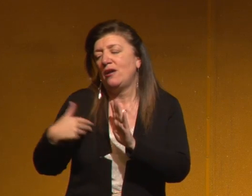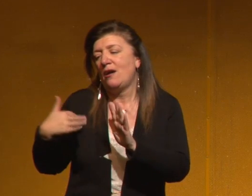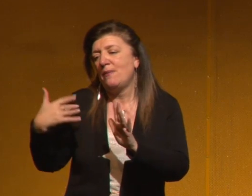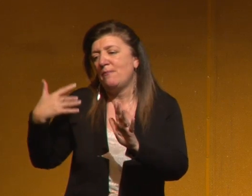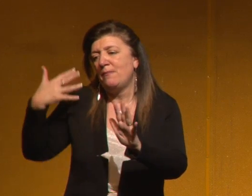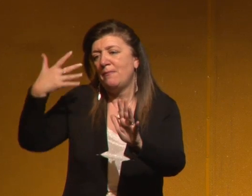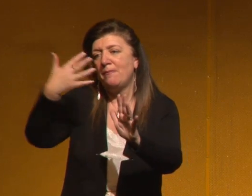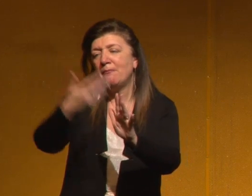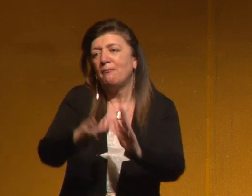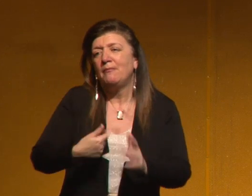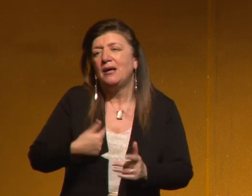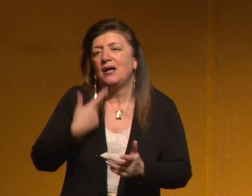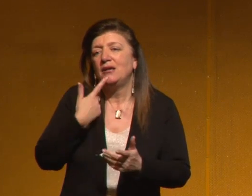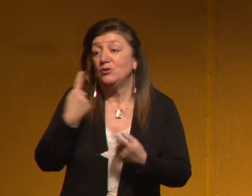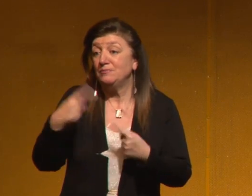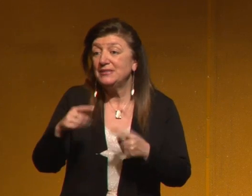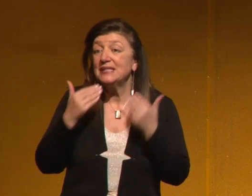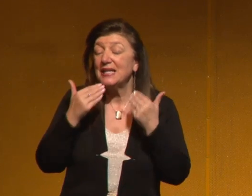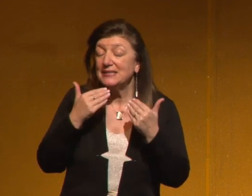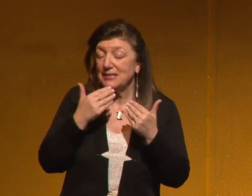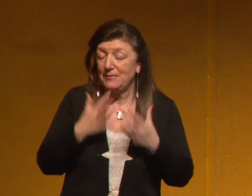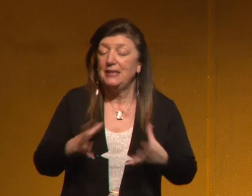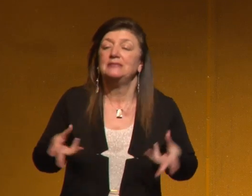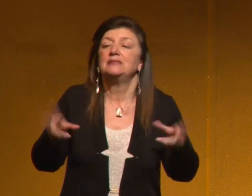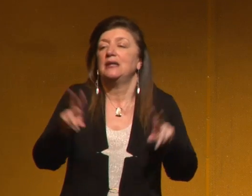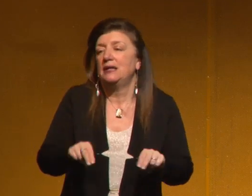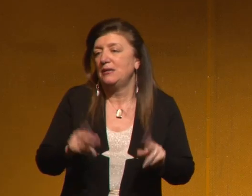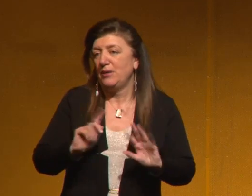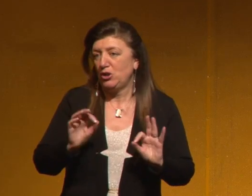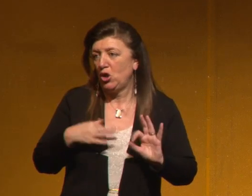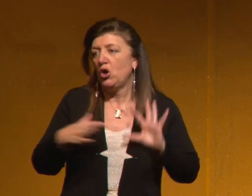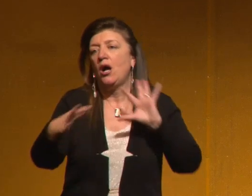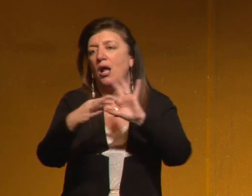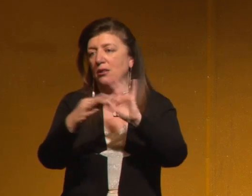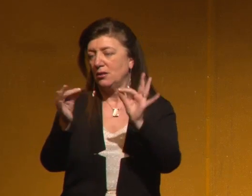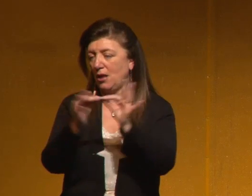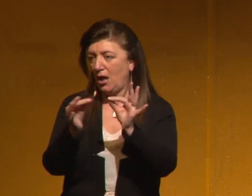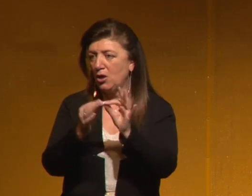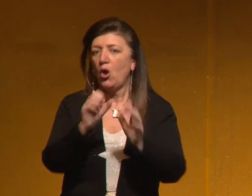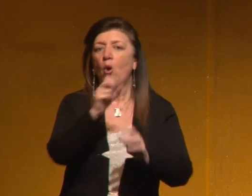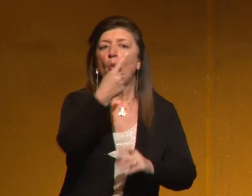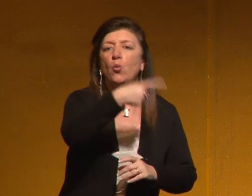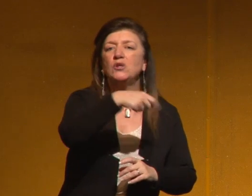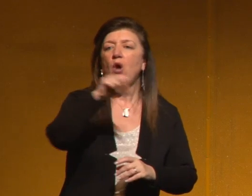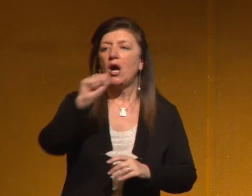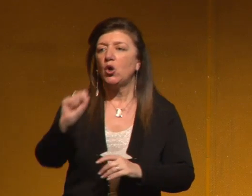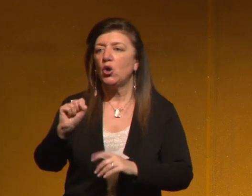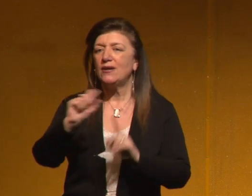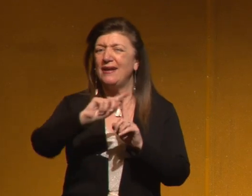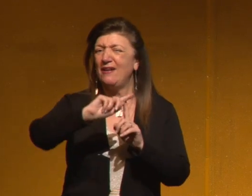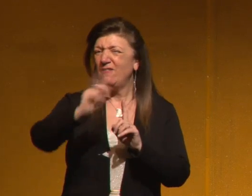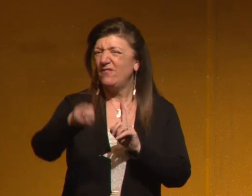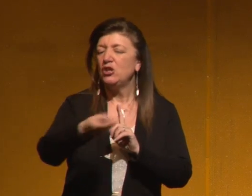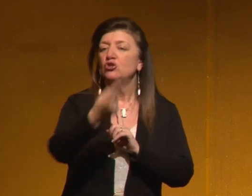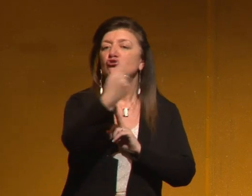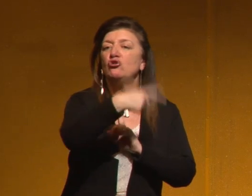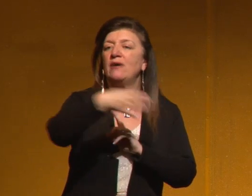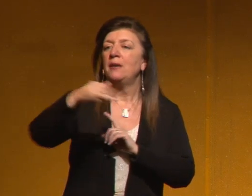associo ai ringraziamenti che sono stati fatti e non mi ripeto da guido accornero fino a giovanna milella